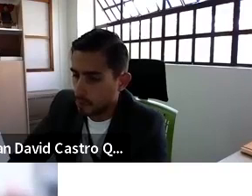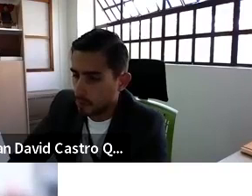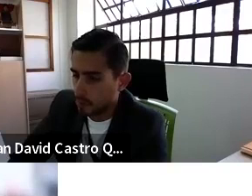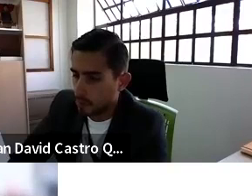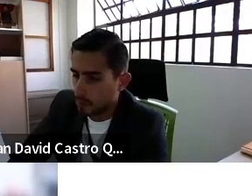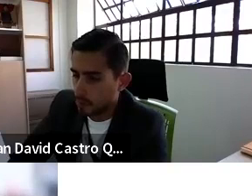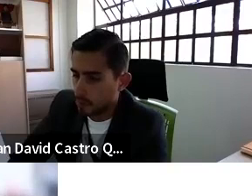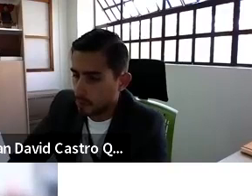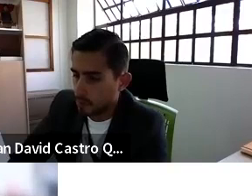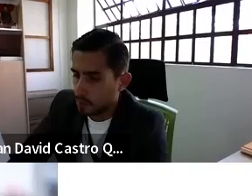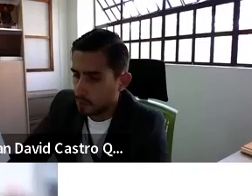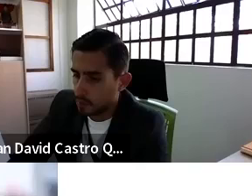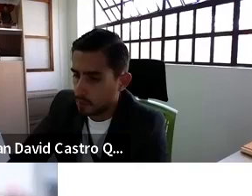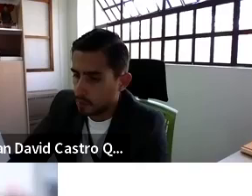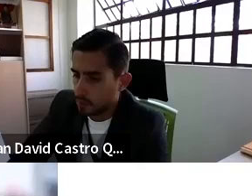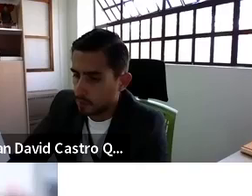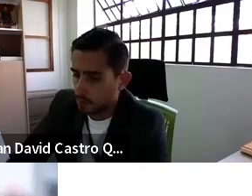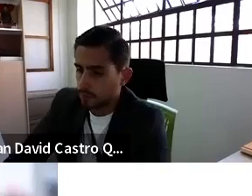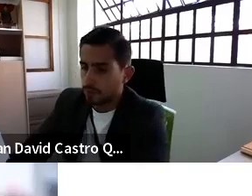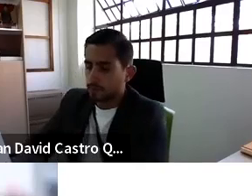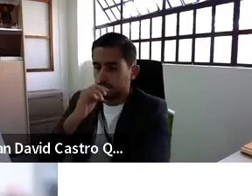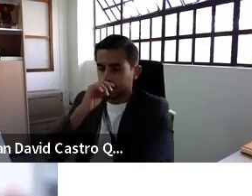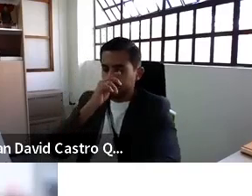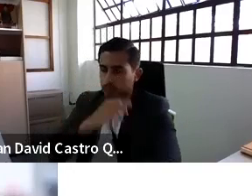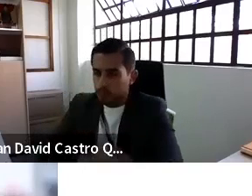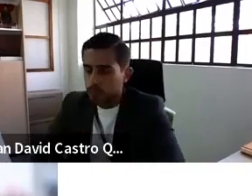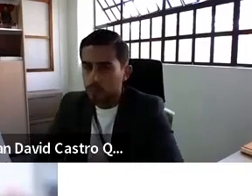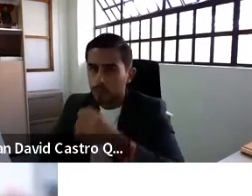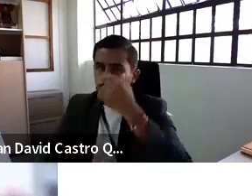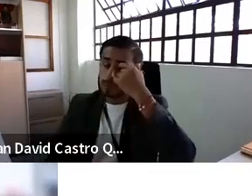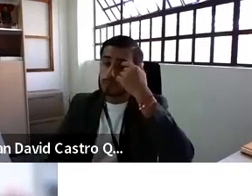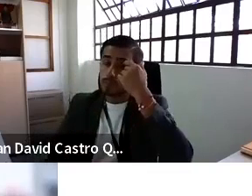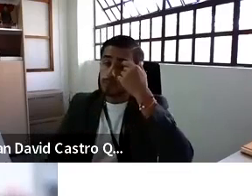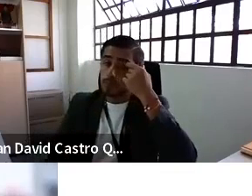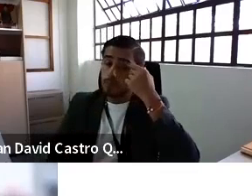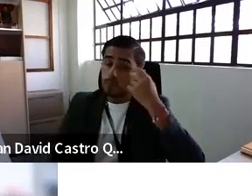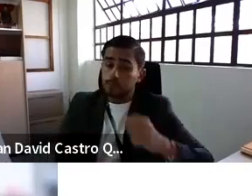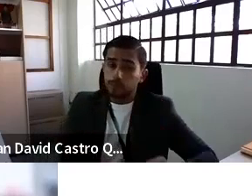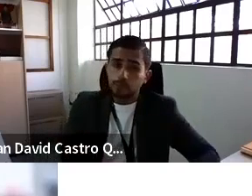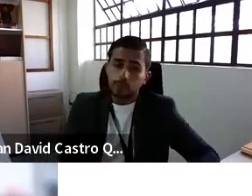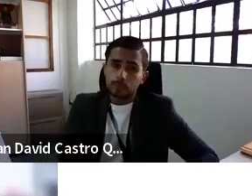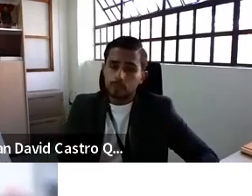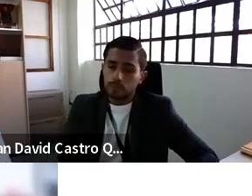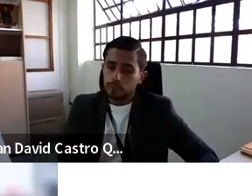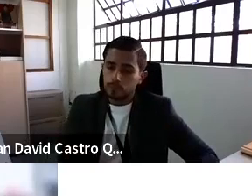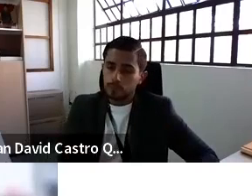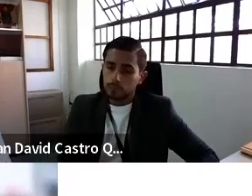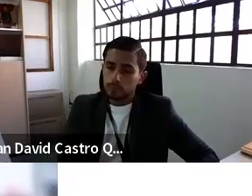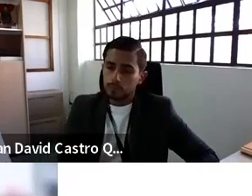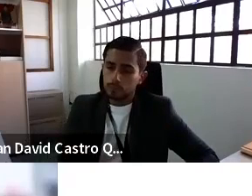el estrés que tienen que vivir, entonces ha sido muy positivo. Y es muy satisfactorio cuando uno ve que la comunidad se abre a